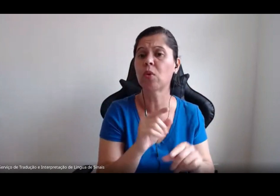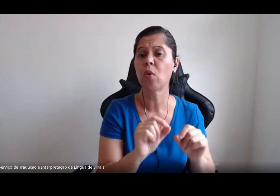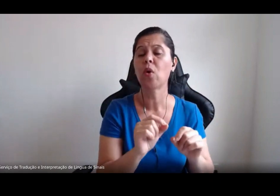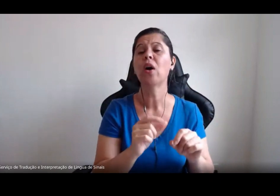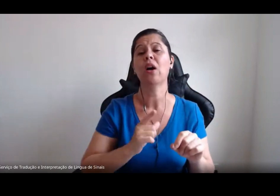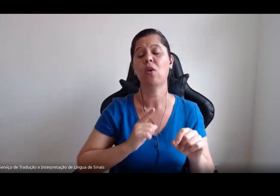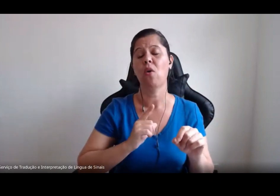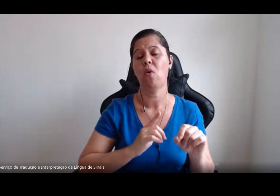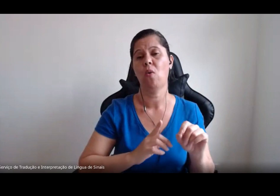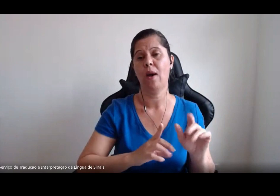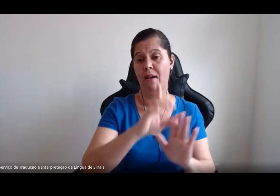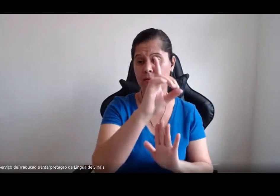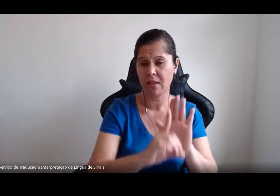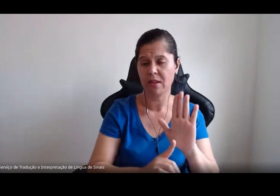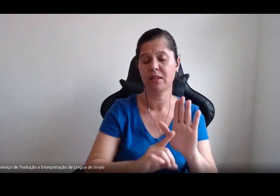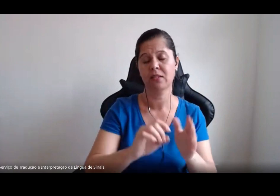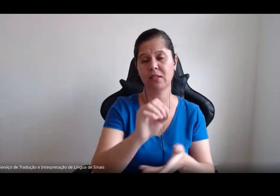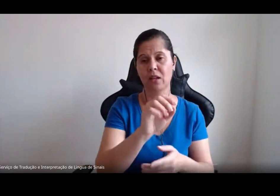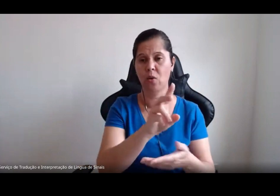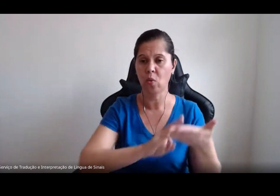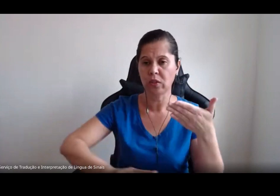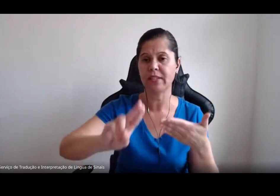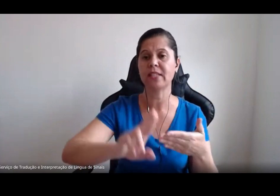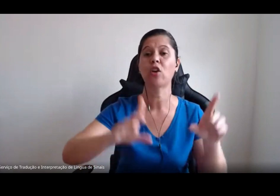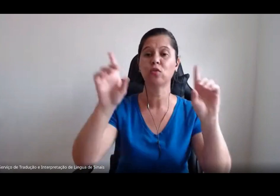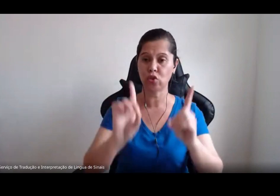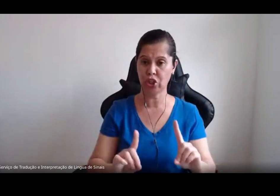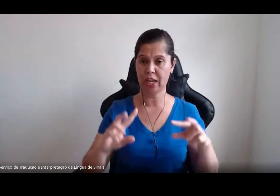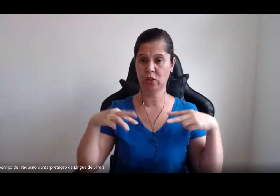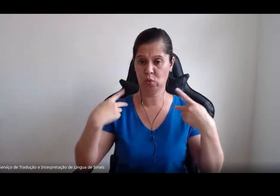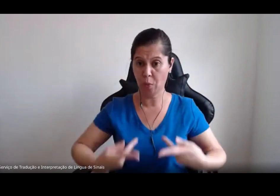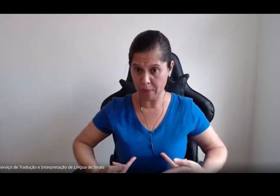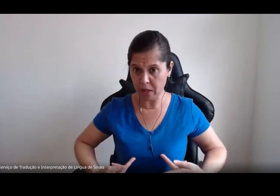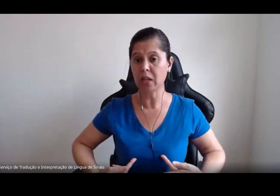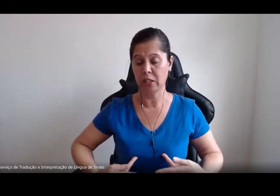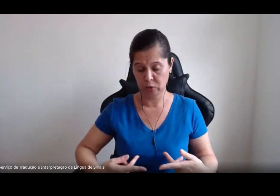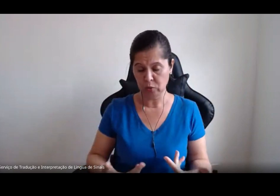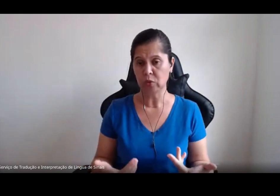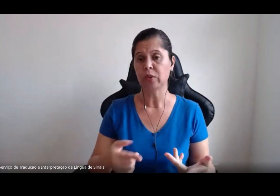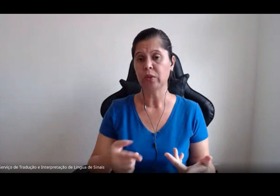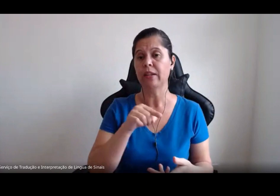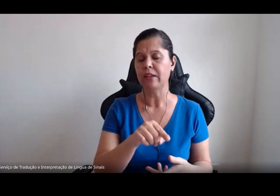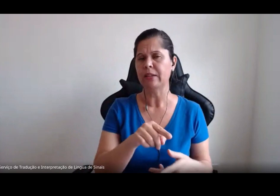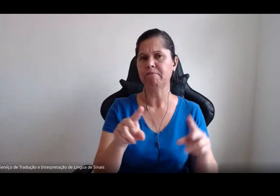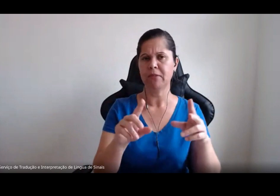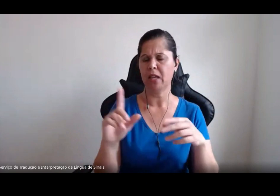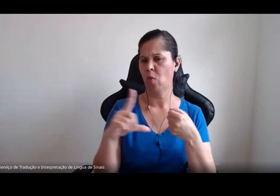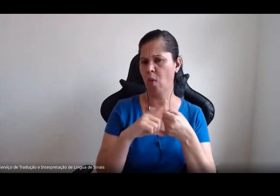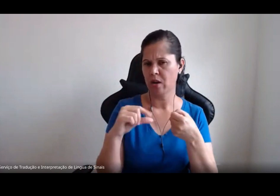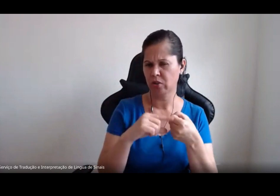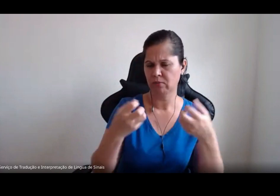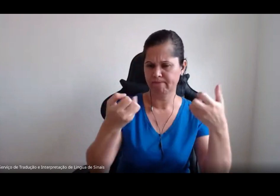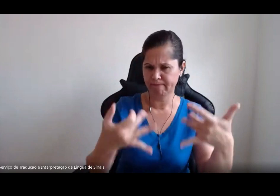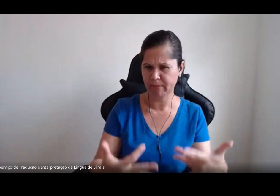eles surgem com a Declaração Universal dos Direitos Humanos em 48, o artigo 2º da declaração, que fala